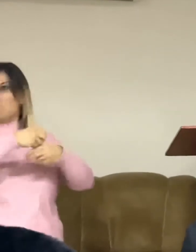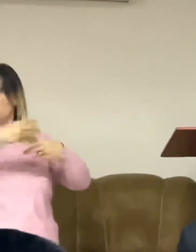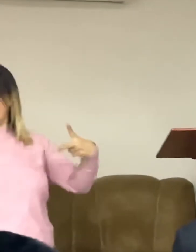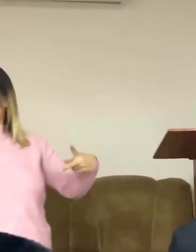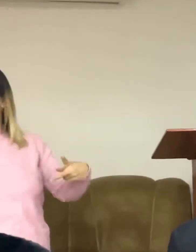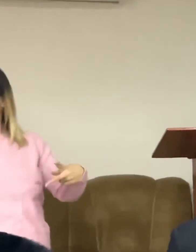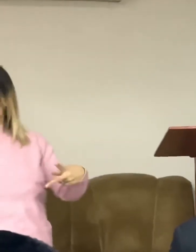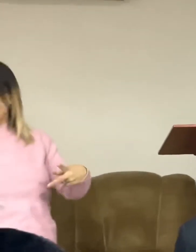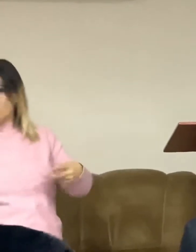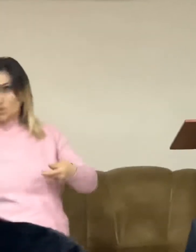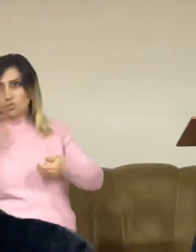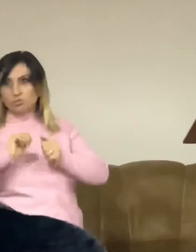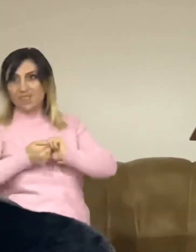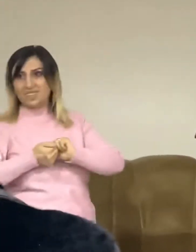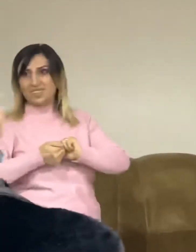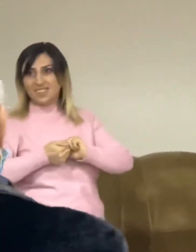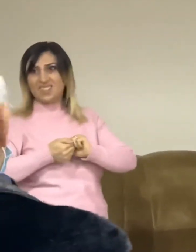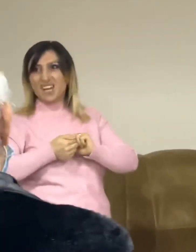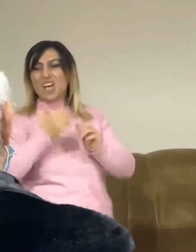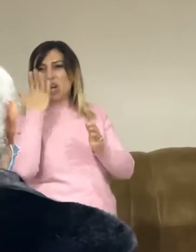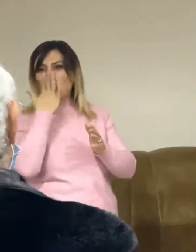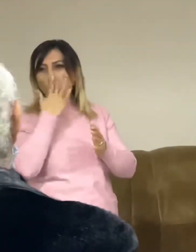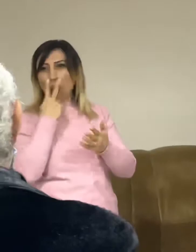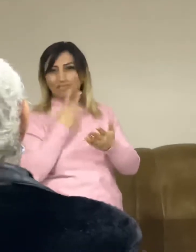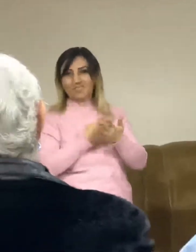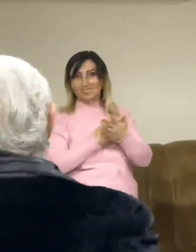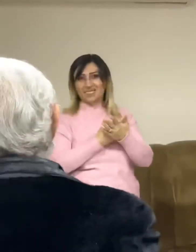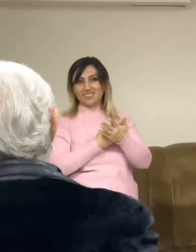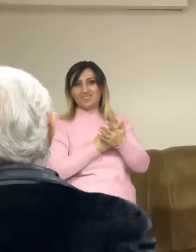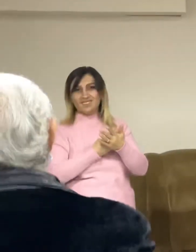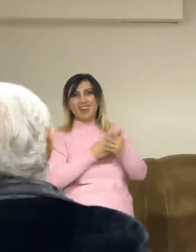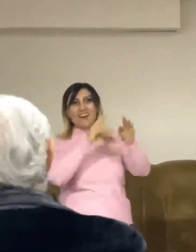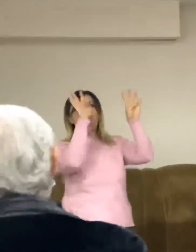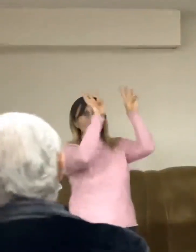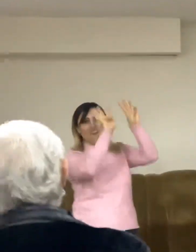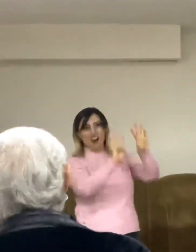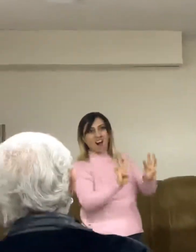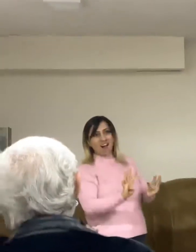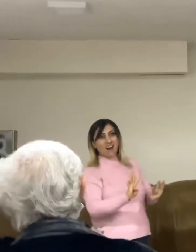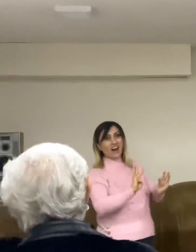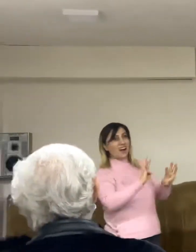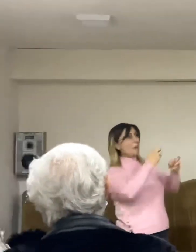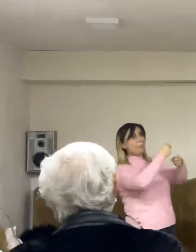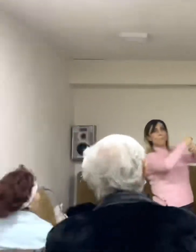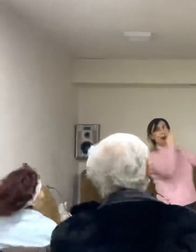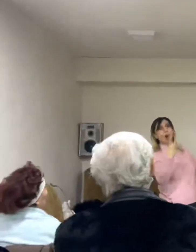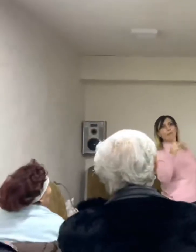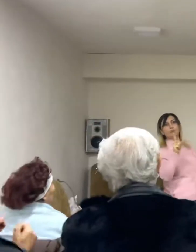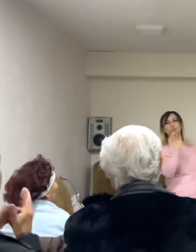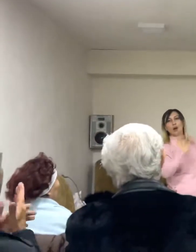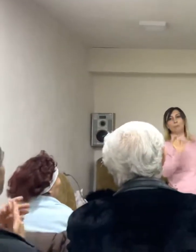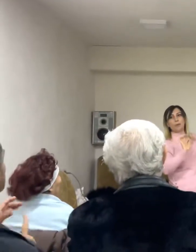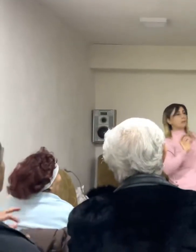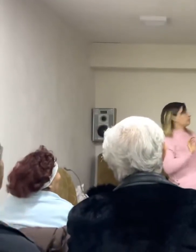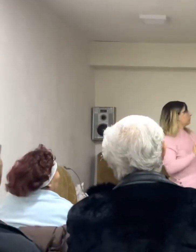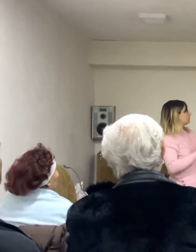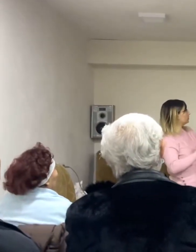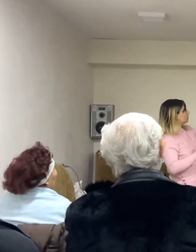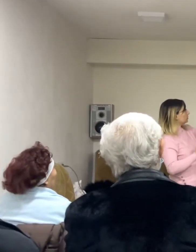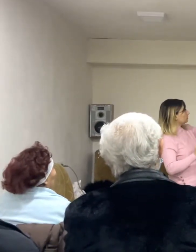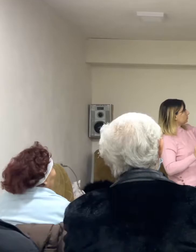եք տաճարի վարակույրի վրա, ինչու էր Աստված ասել, որ ասեղնագործեն երկու